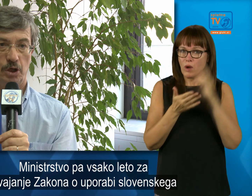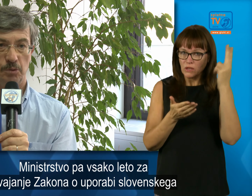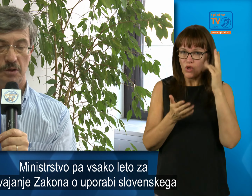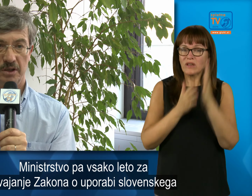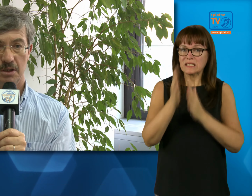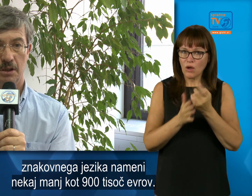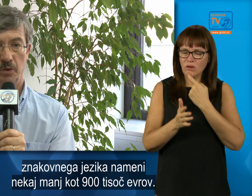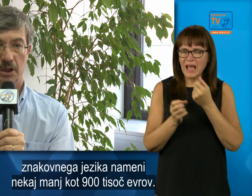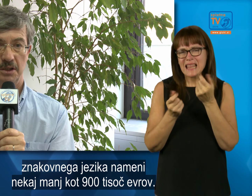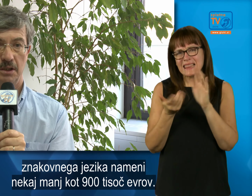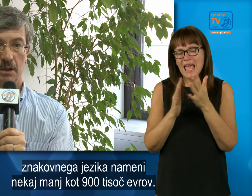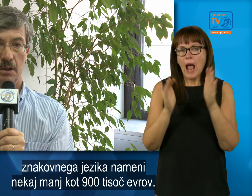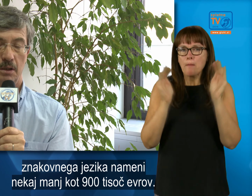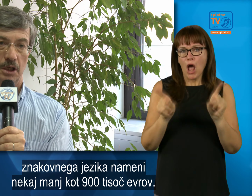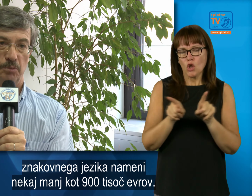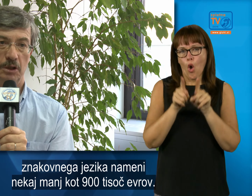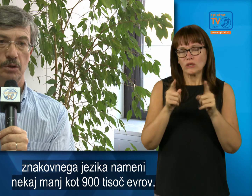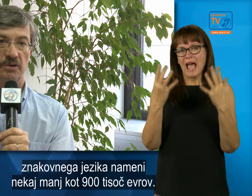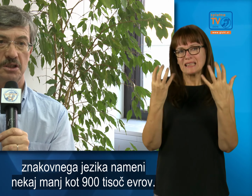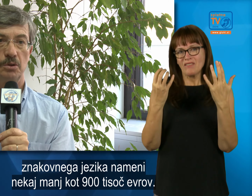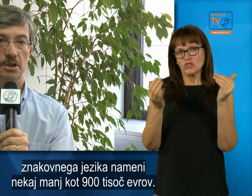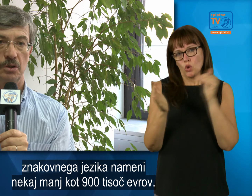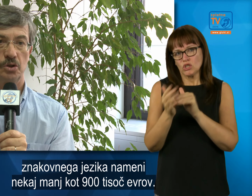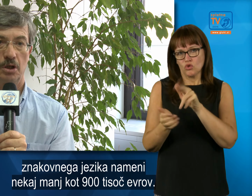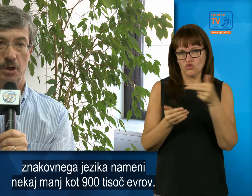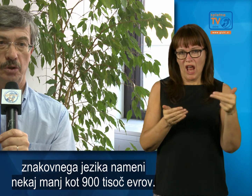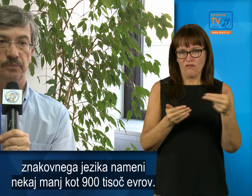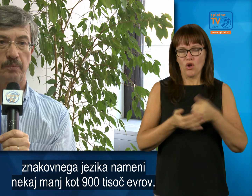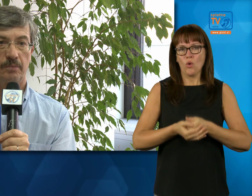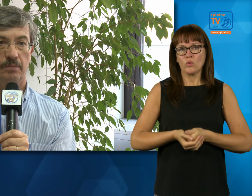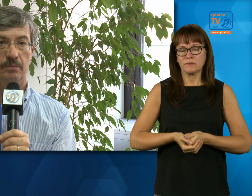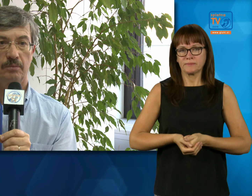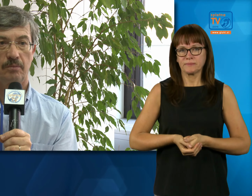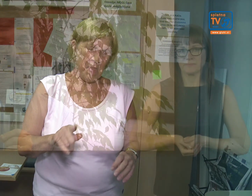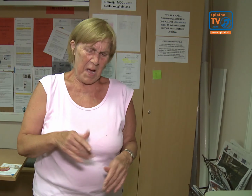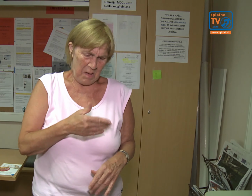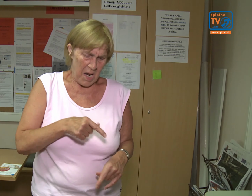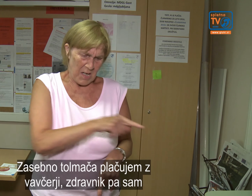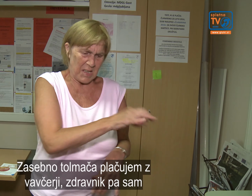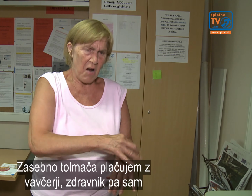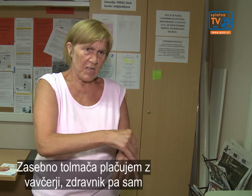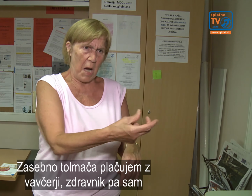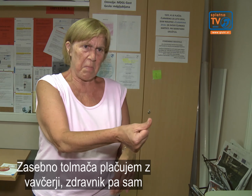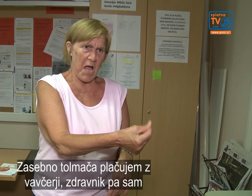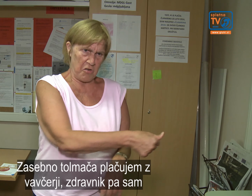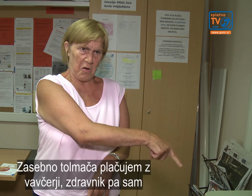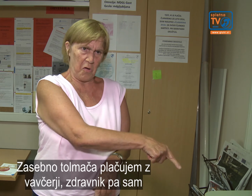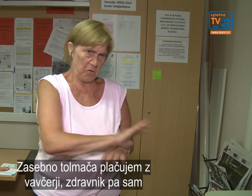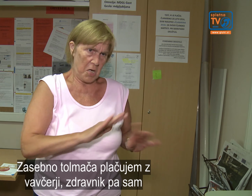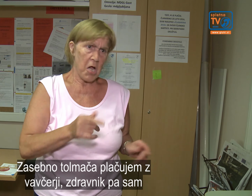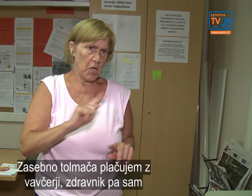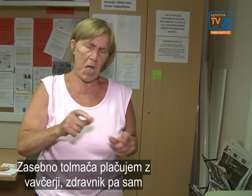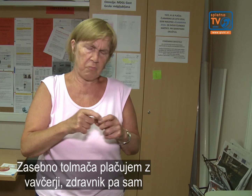o uporabi slovenskega znakovnega jezika nekaj manj kot 900 000 evrov. Ne. Človeka